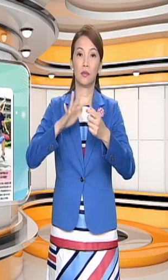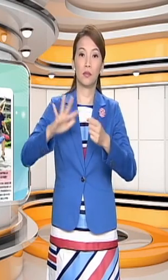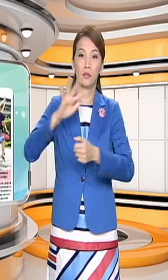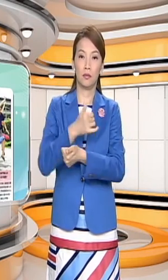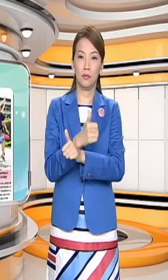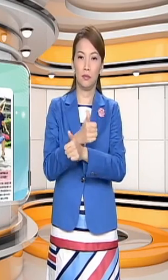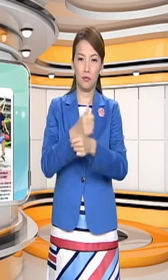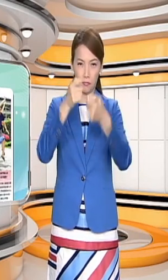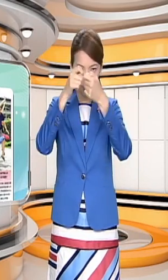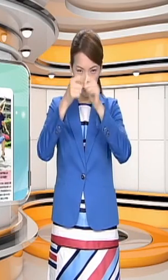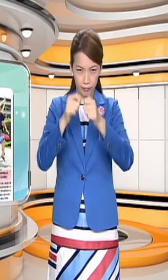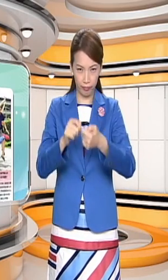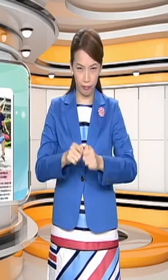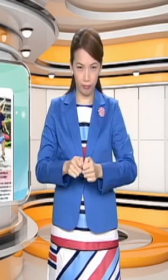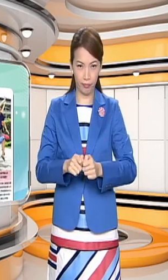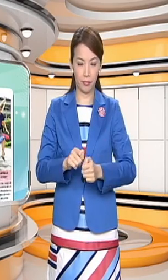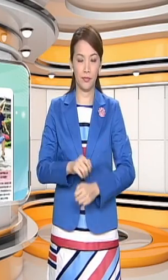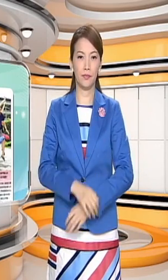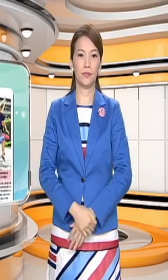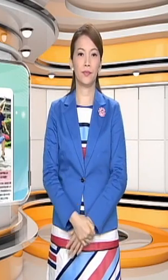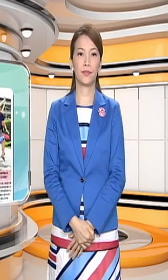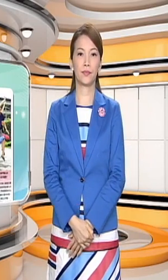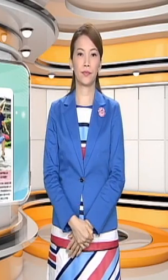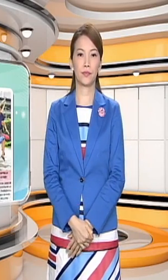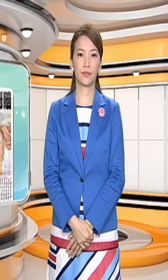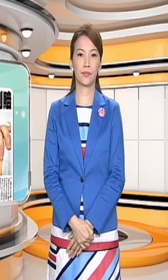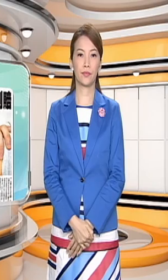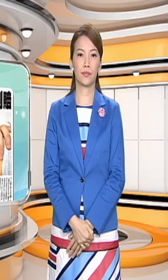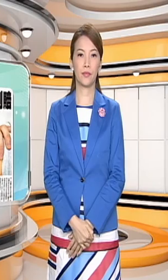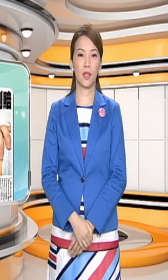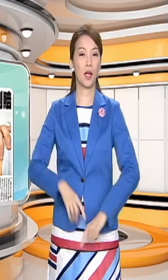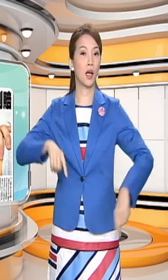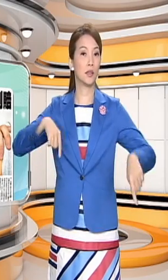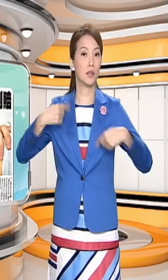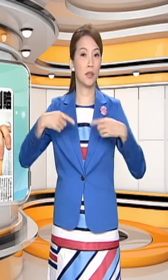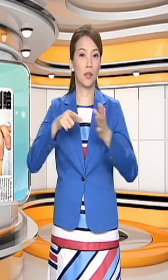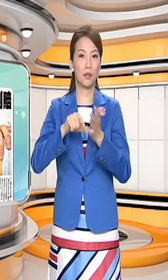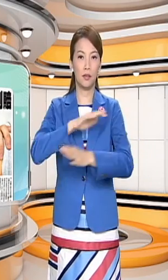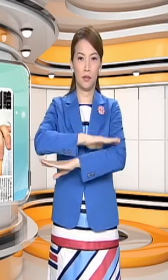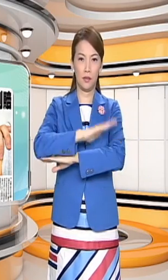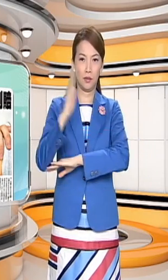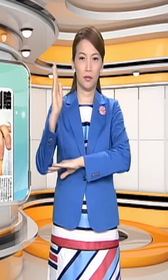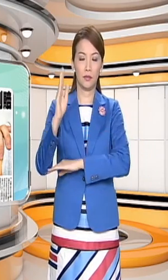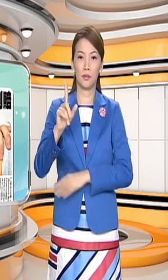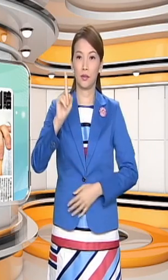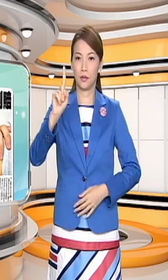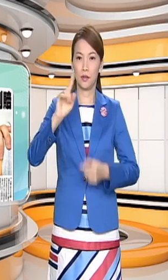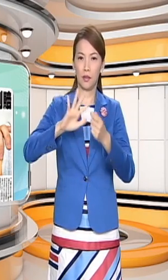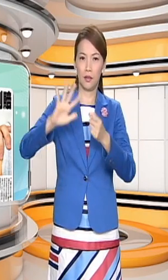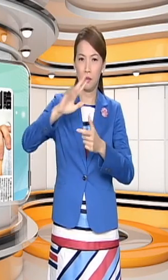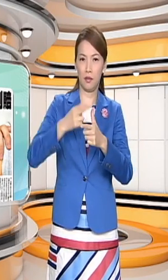道。而自由时报的头条则是有一名高职生接种